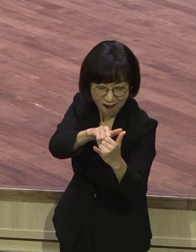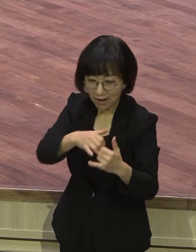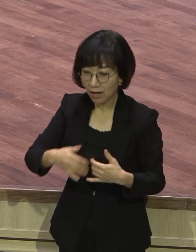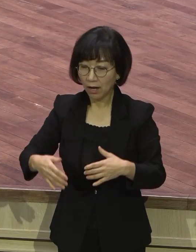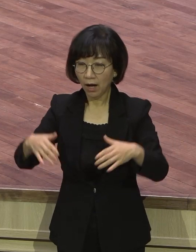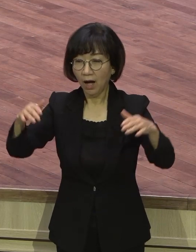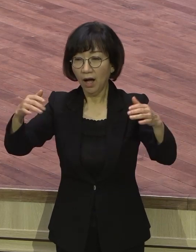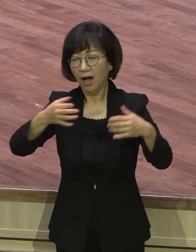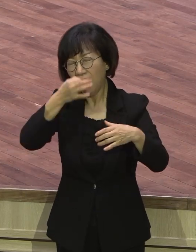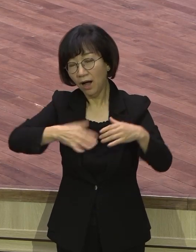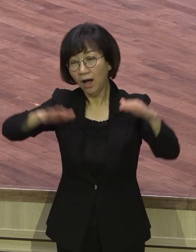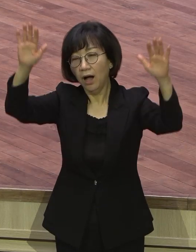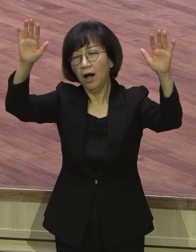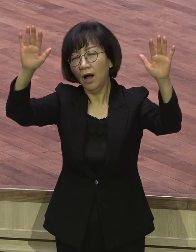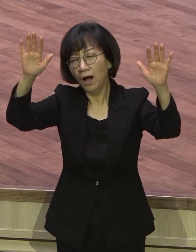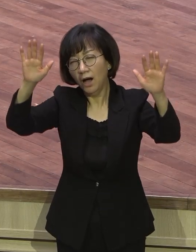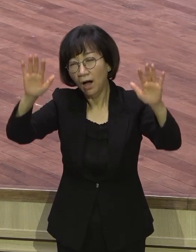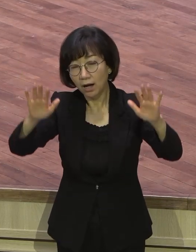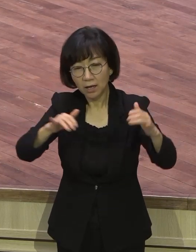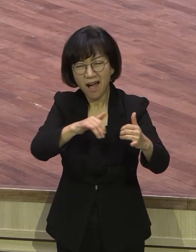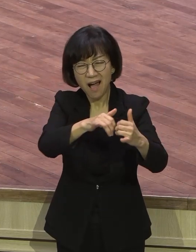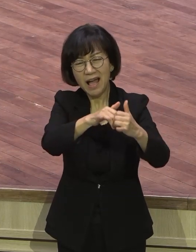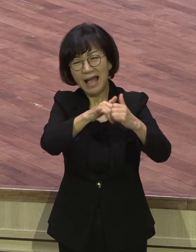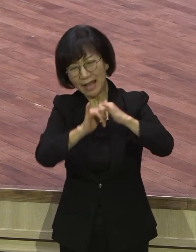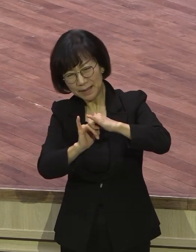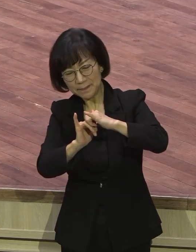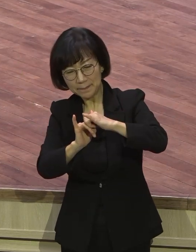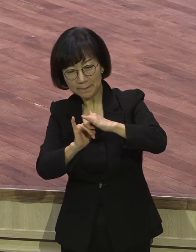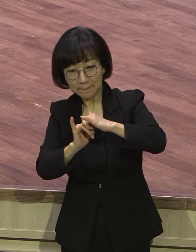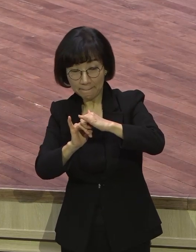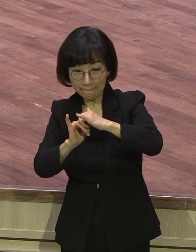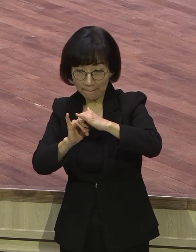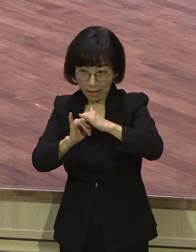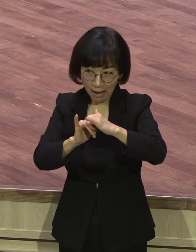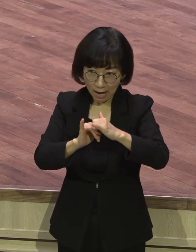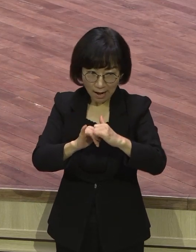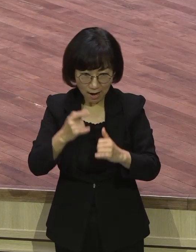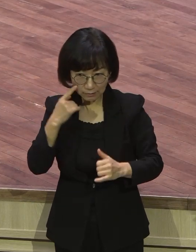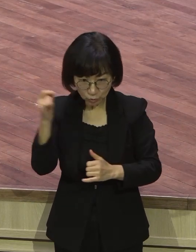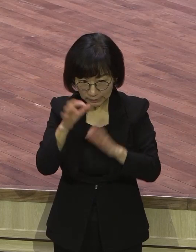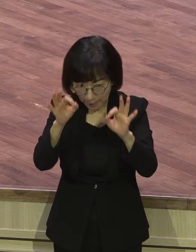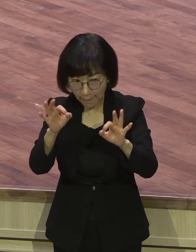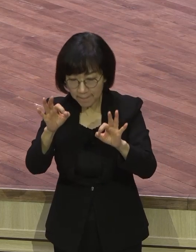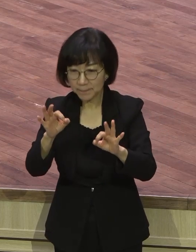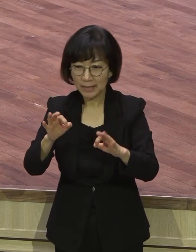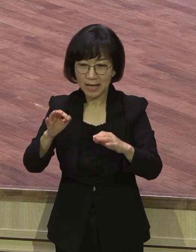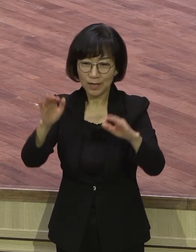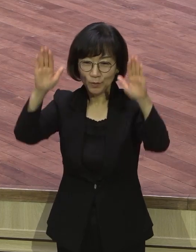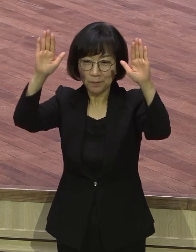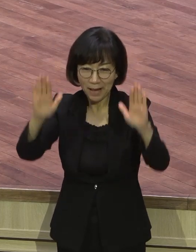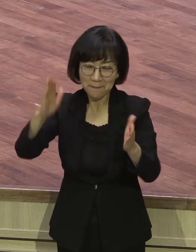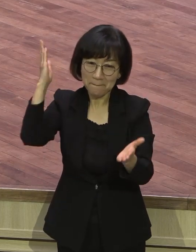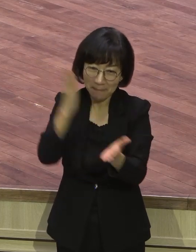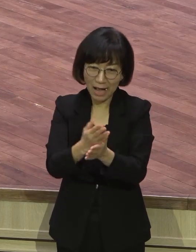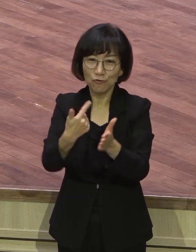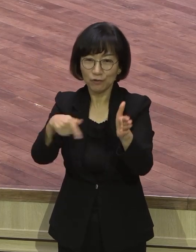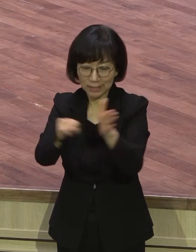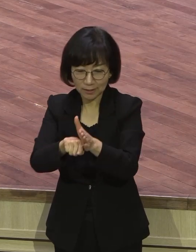이렇게 되니까 옆에 있던 아롬과 훌이 모세 손이 내려오지 않도록 모세를 앉아 놓고